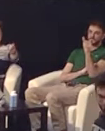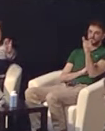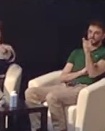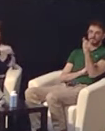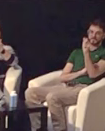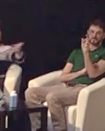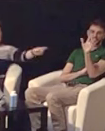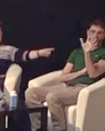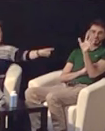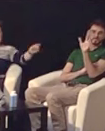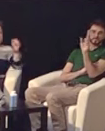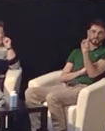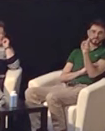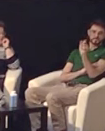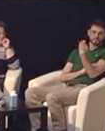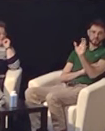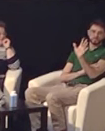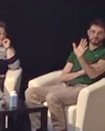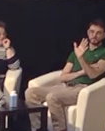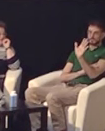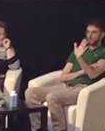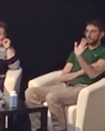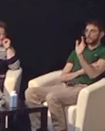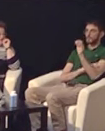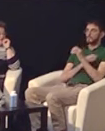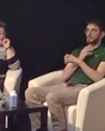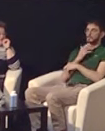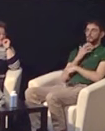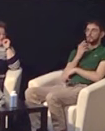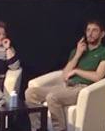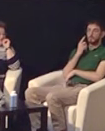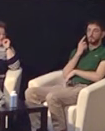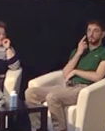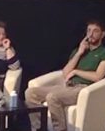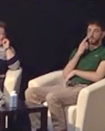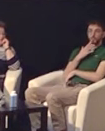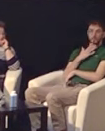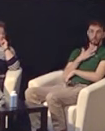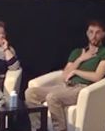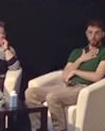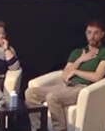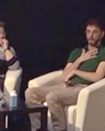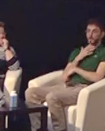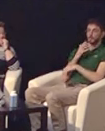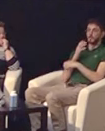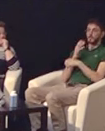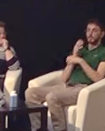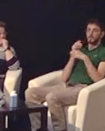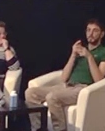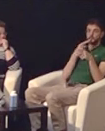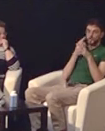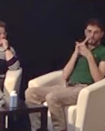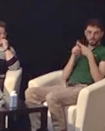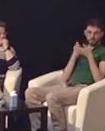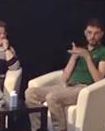Juste, excusez-moi Cyril, je voudrais juste dire quelque chose pour moi.